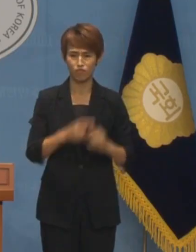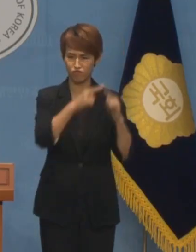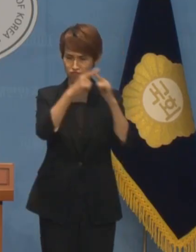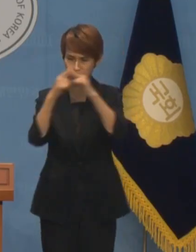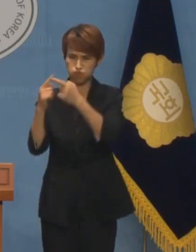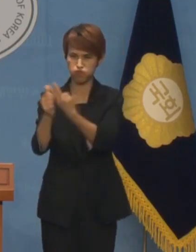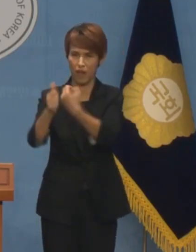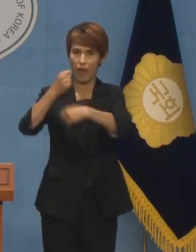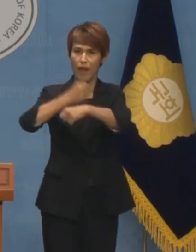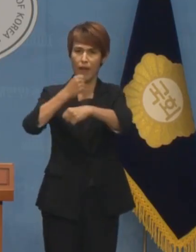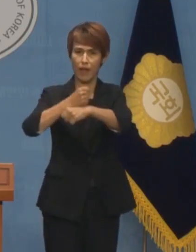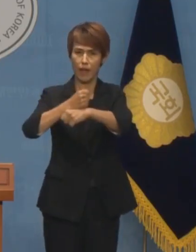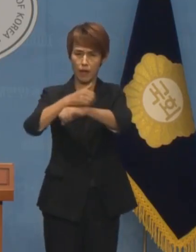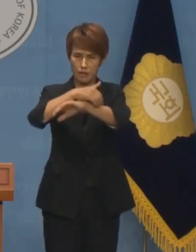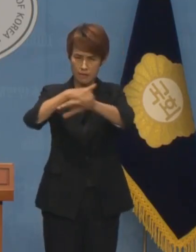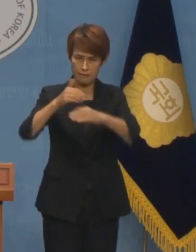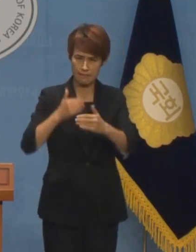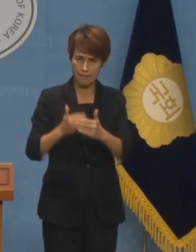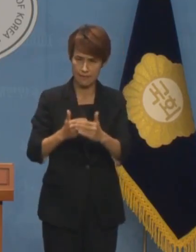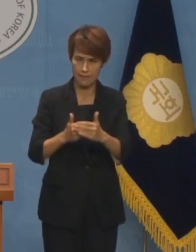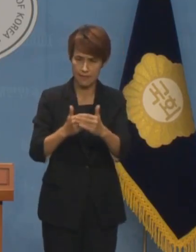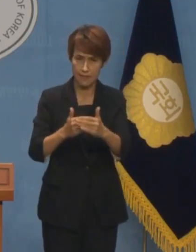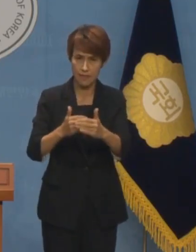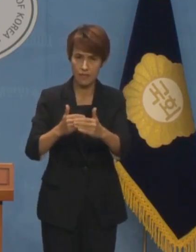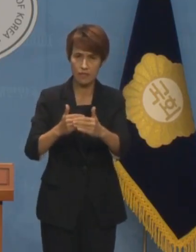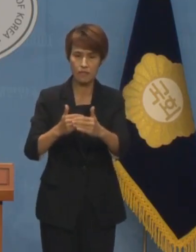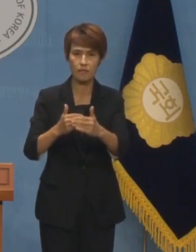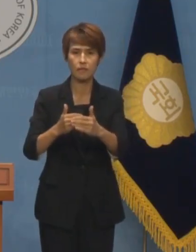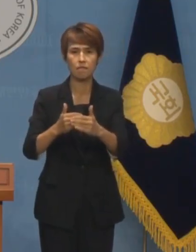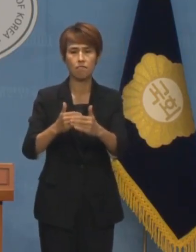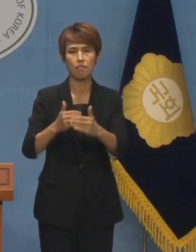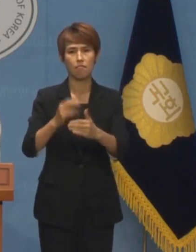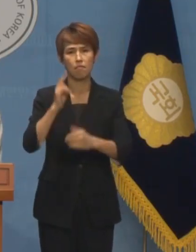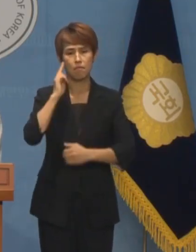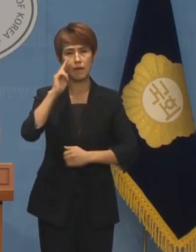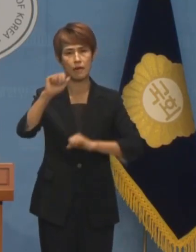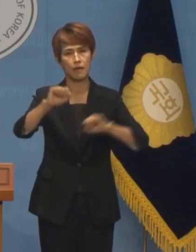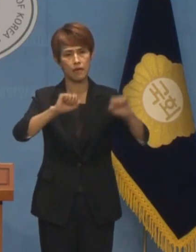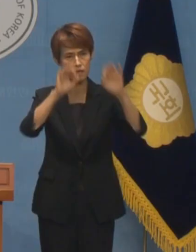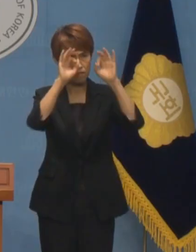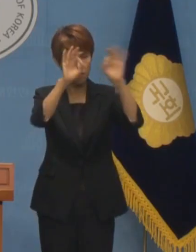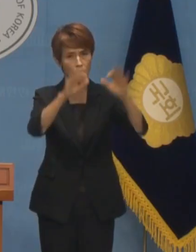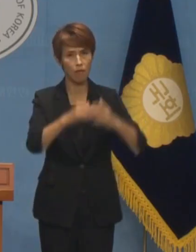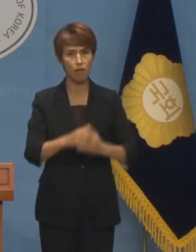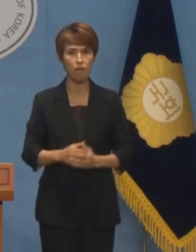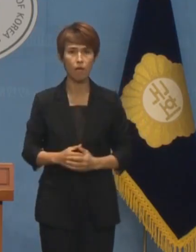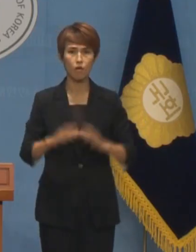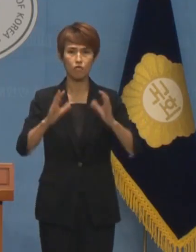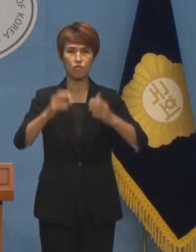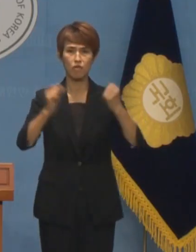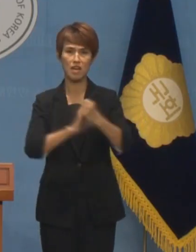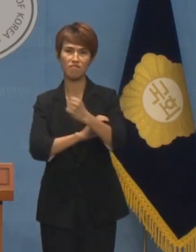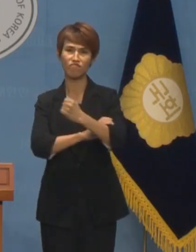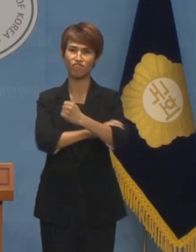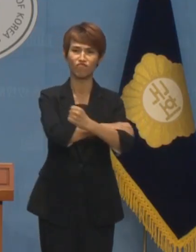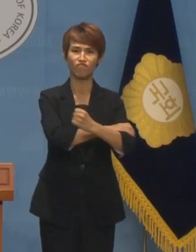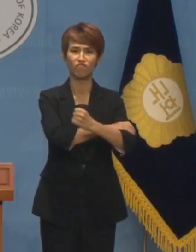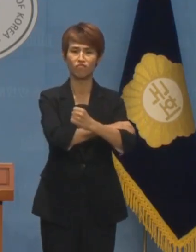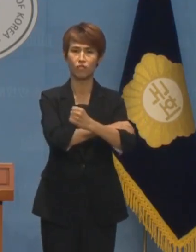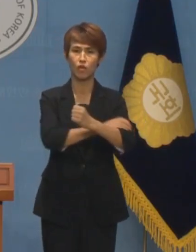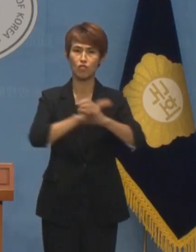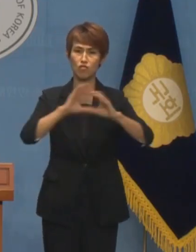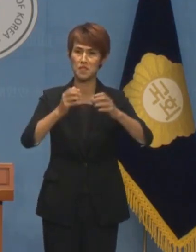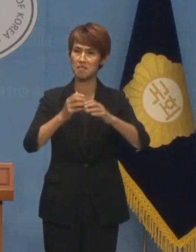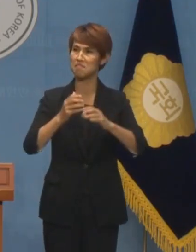탄핵이라는 짜여진 시나리오대로 군사작전 하듯 움직이는 모습은 국회의 권력을 틀어주고